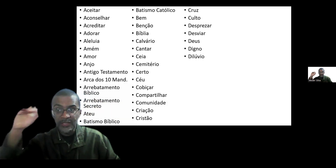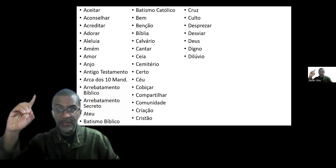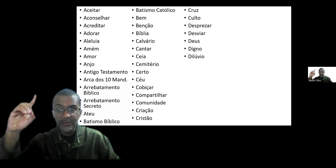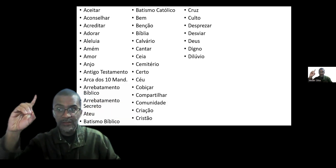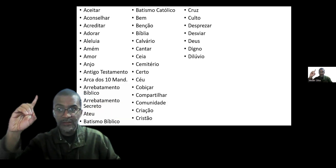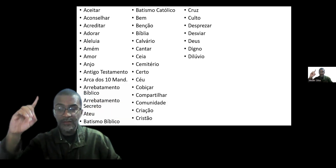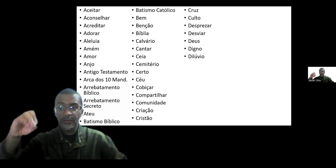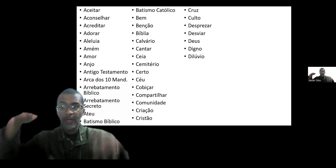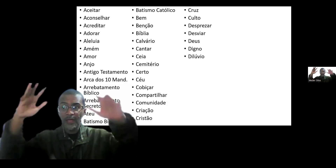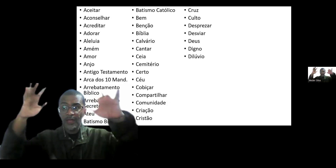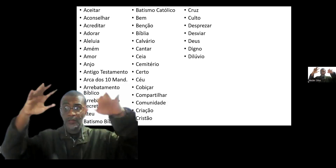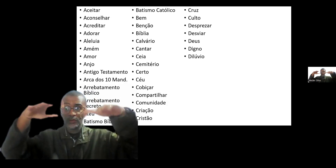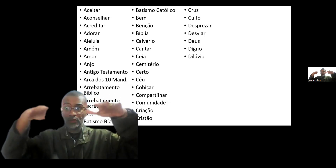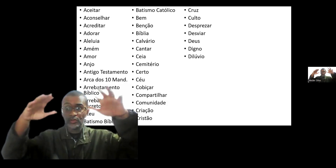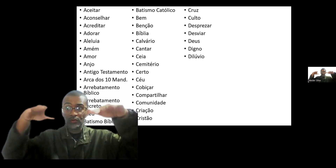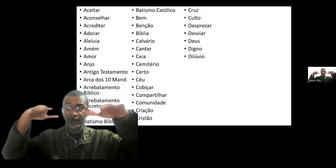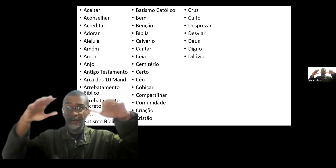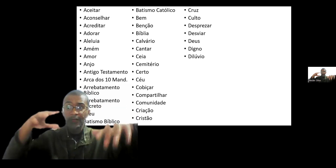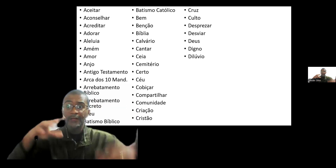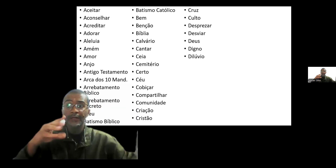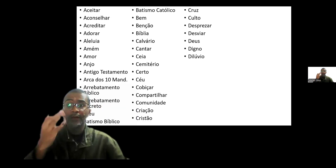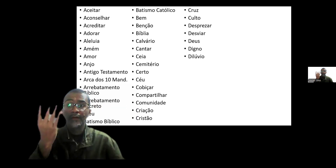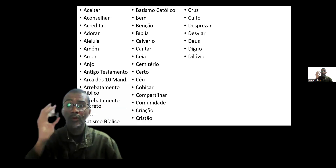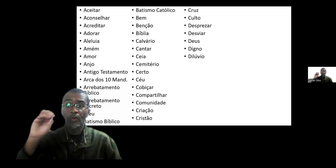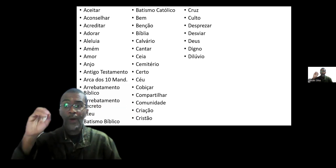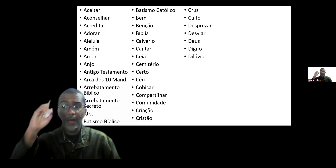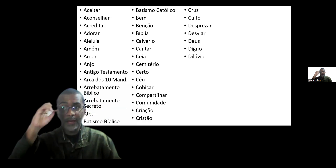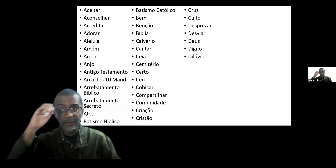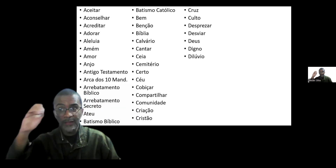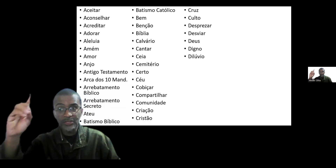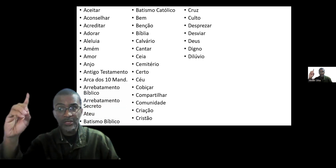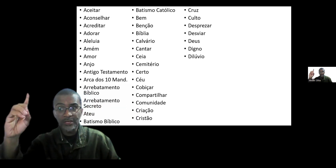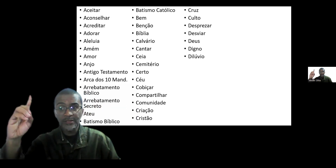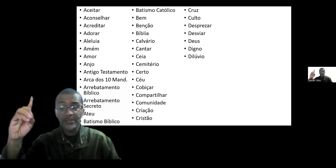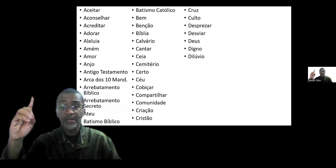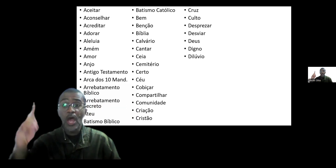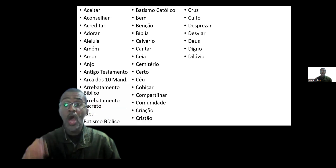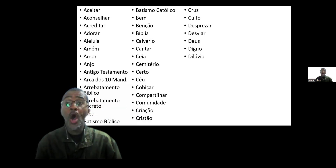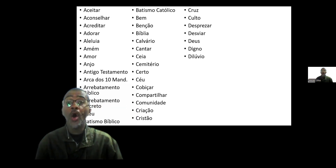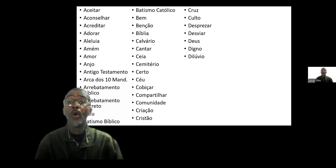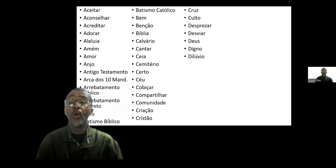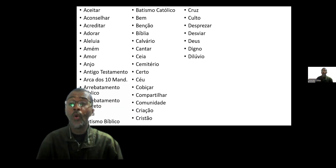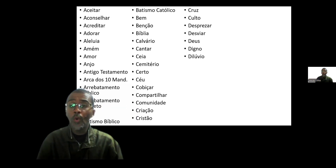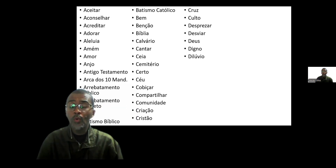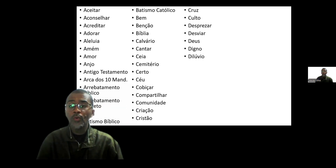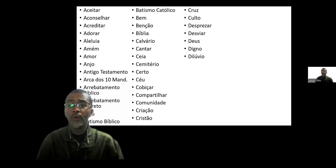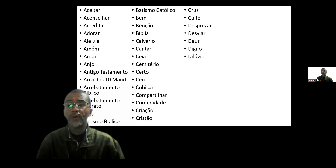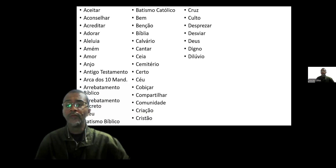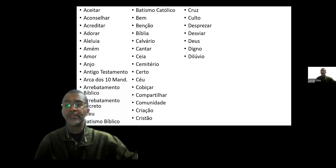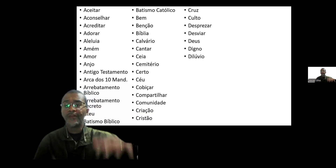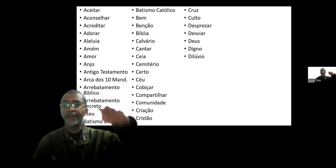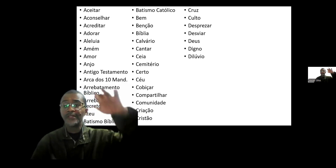40 dias, ok? Chuva 40 dias.